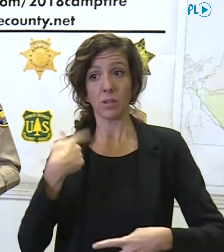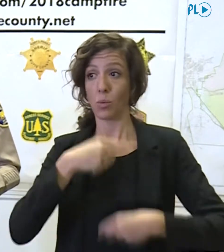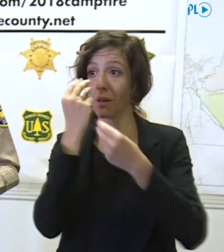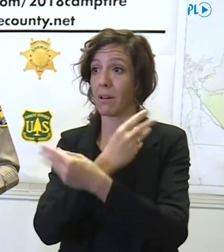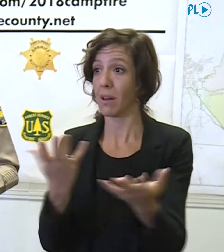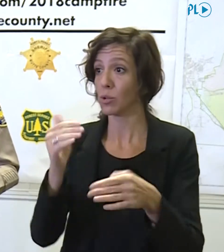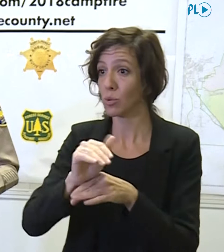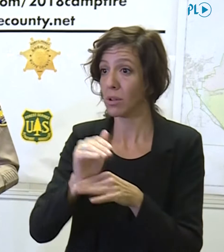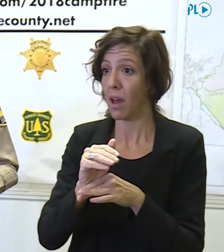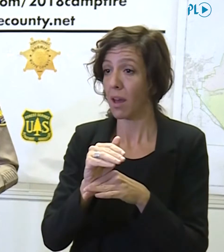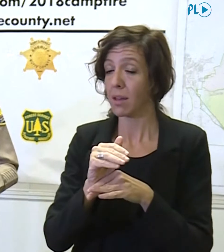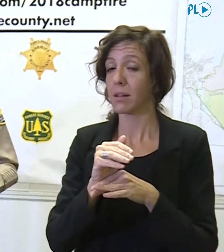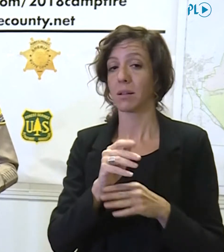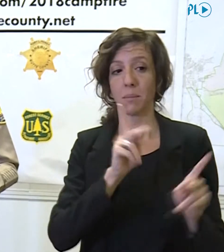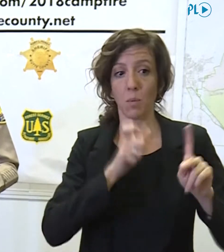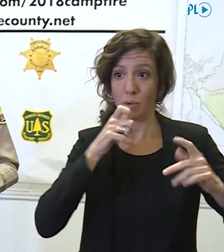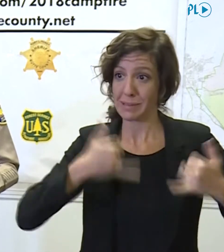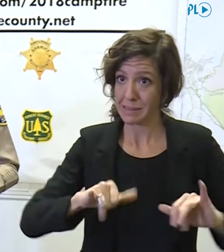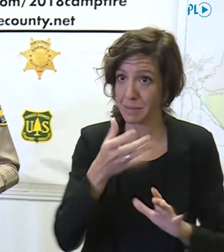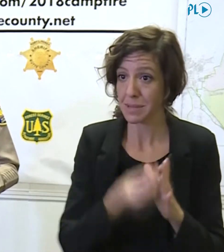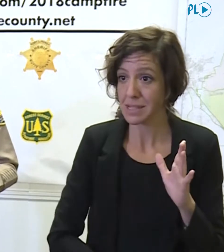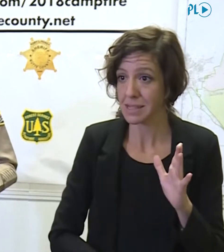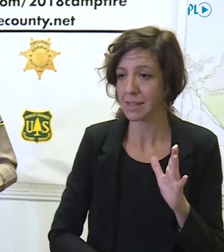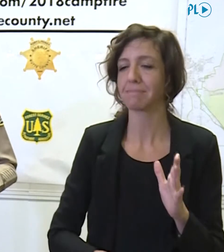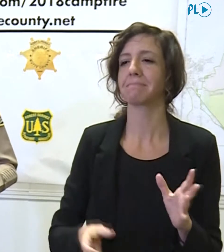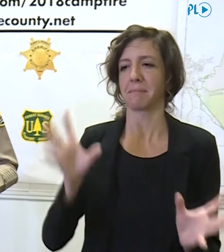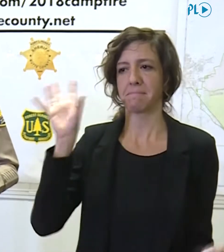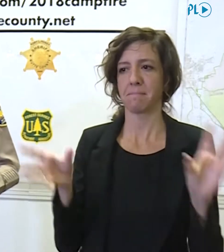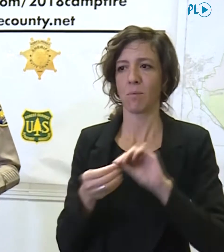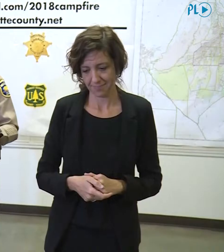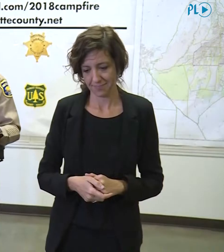autoridades que también dieron cuenta del hallazgo de nuevas víctimas mortales